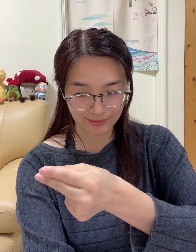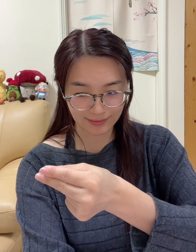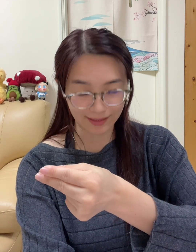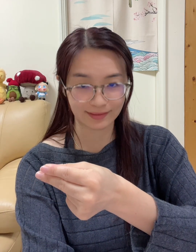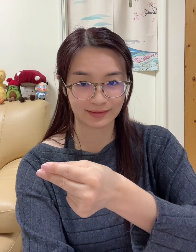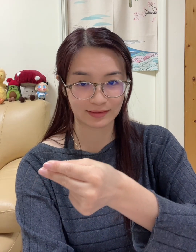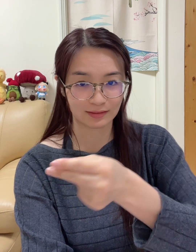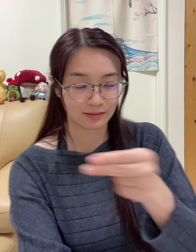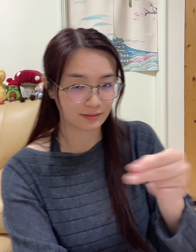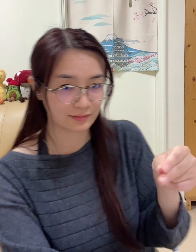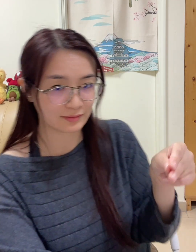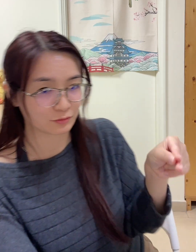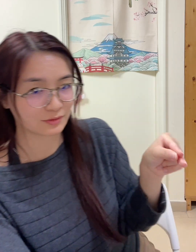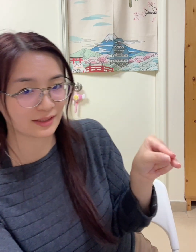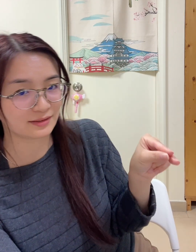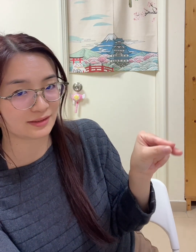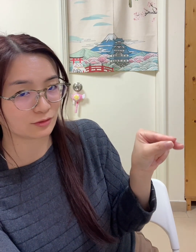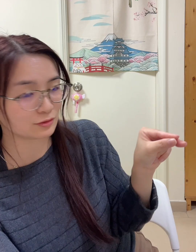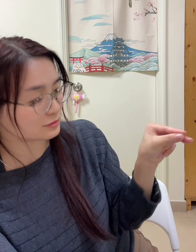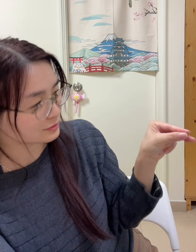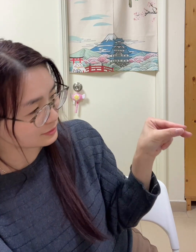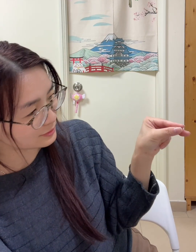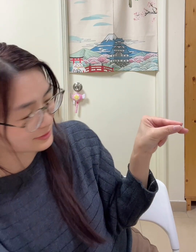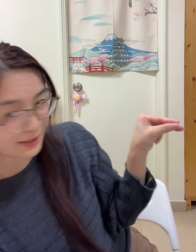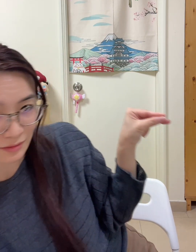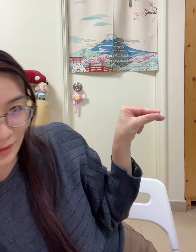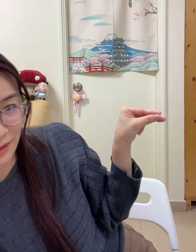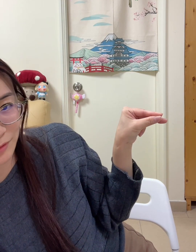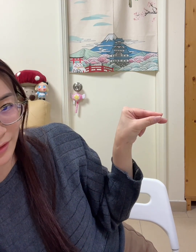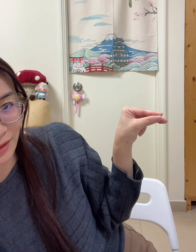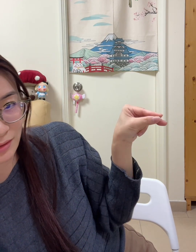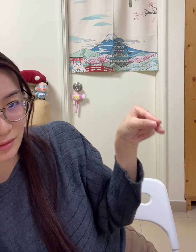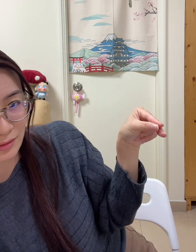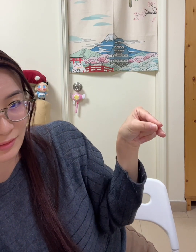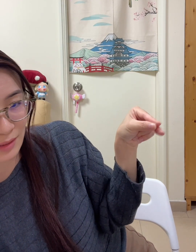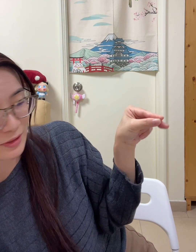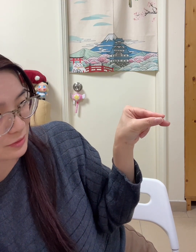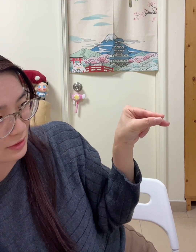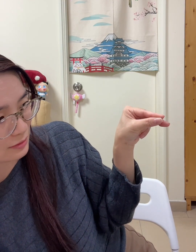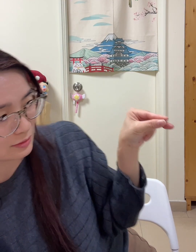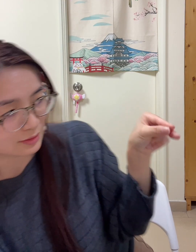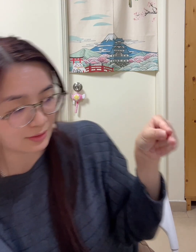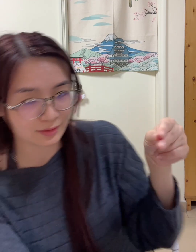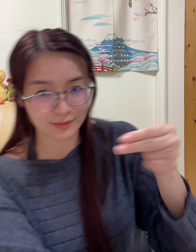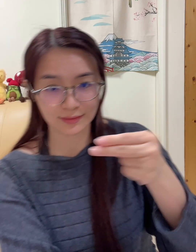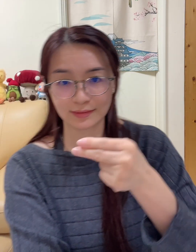日，七字嗰個七係咁樣嘅，三隻手指。